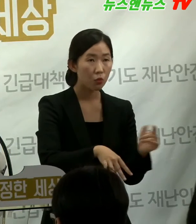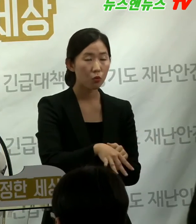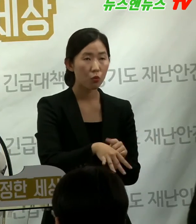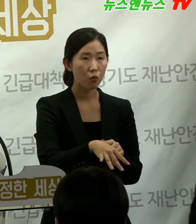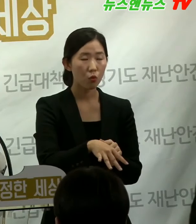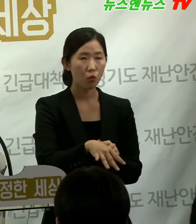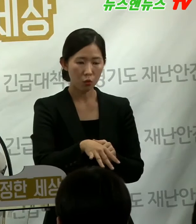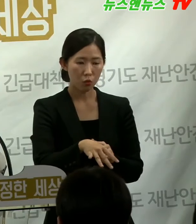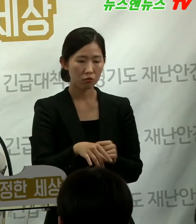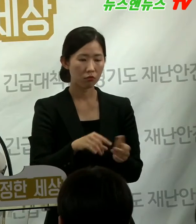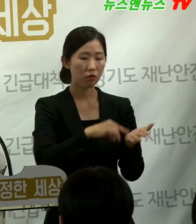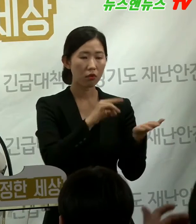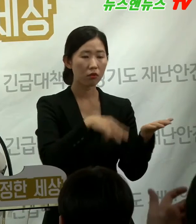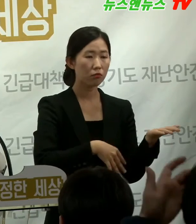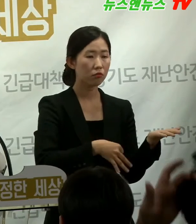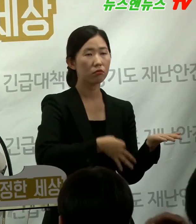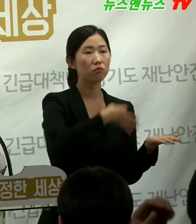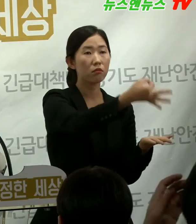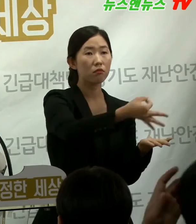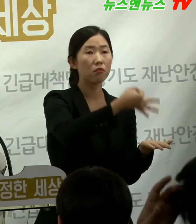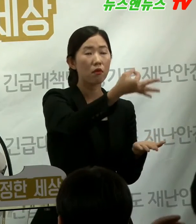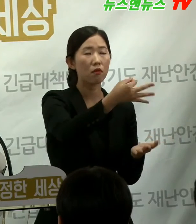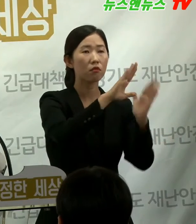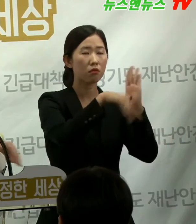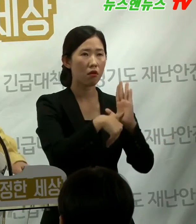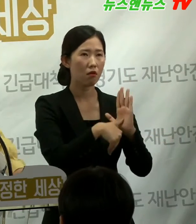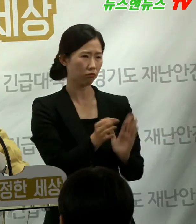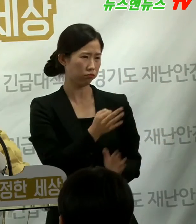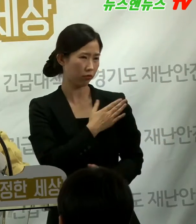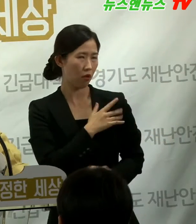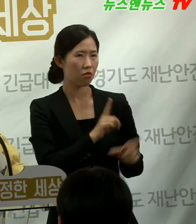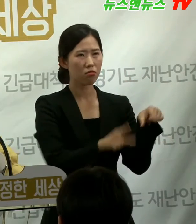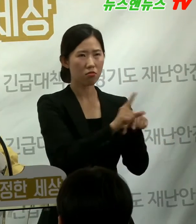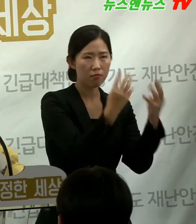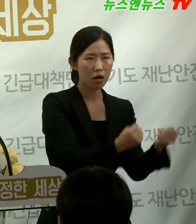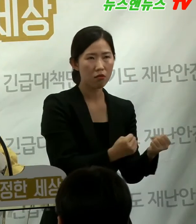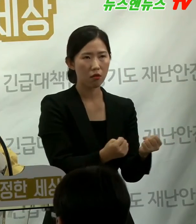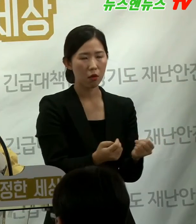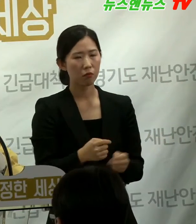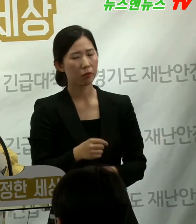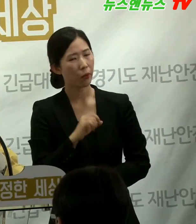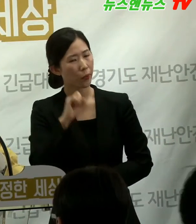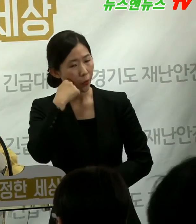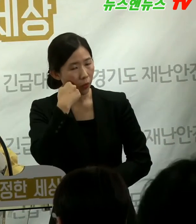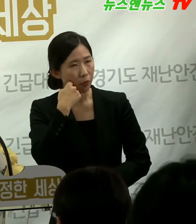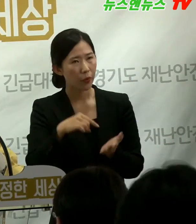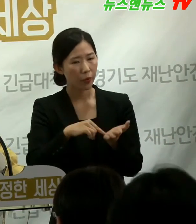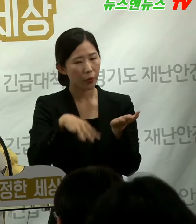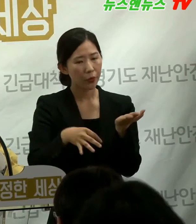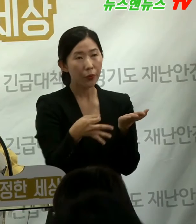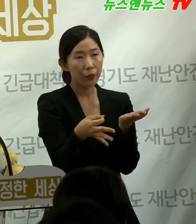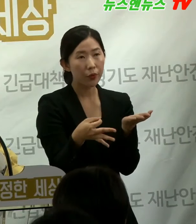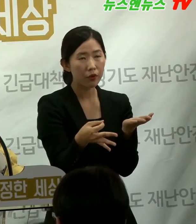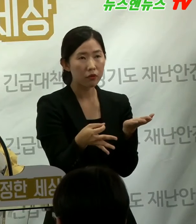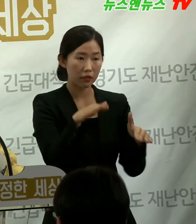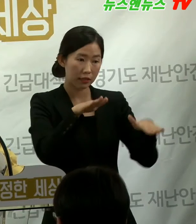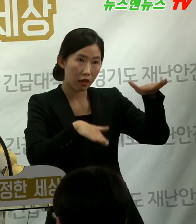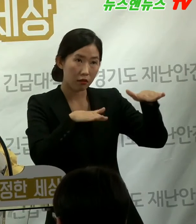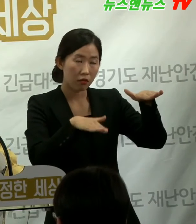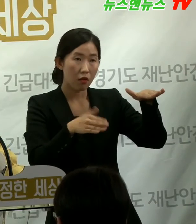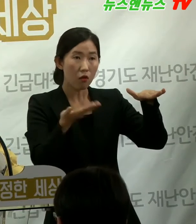되느냐? 그게 정의냐? 저는 아니라고 생각합니다. 한 번의 차별로도 충분하다. 두 번째로